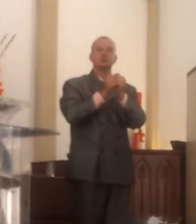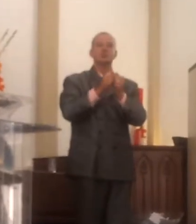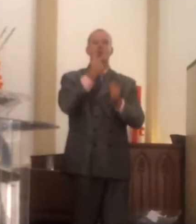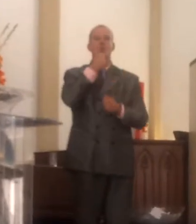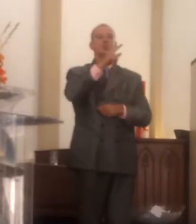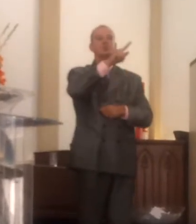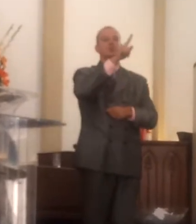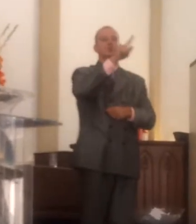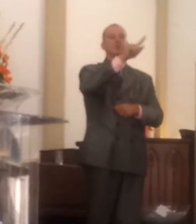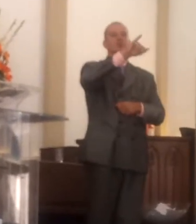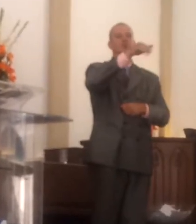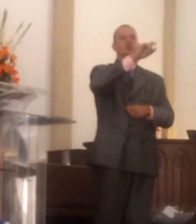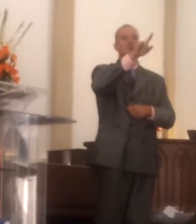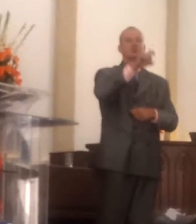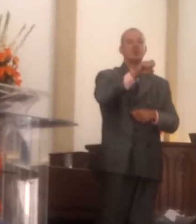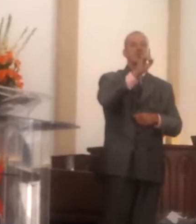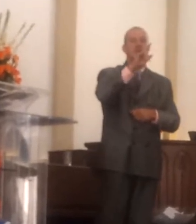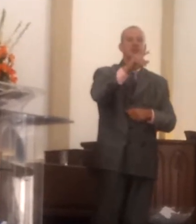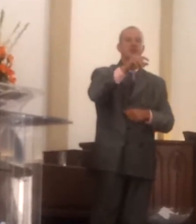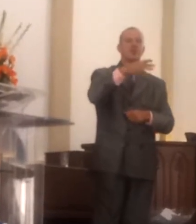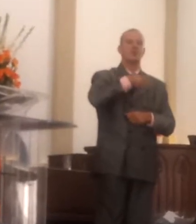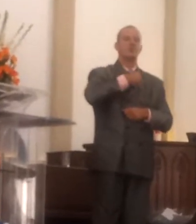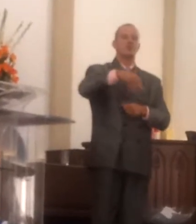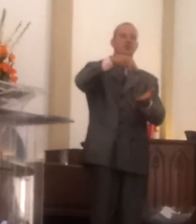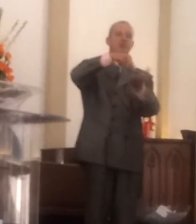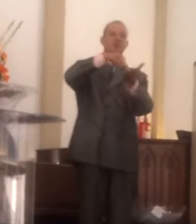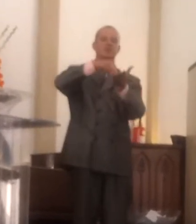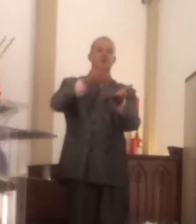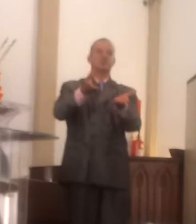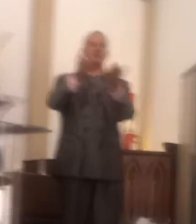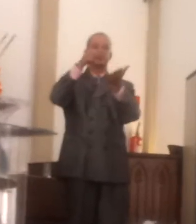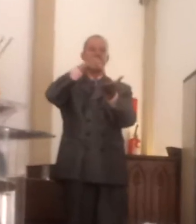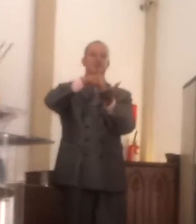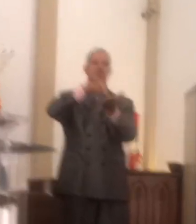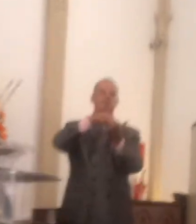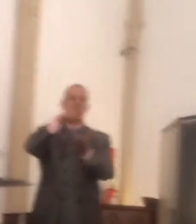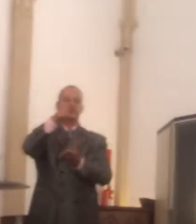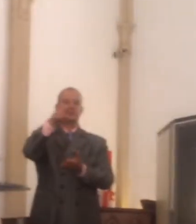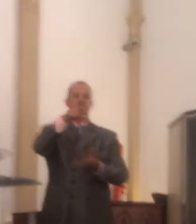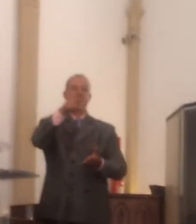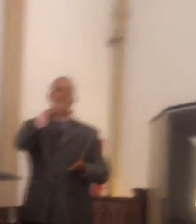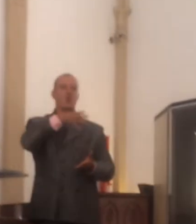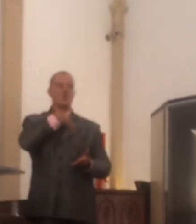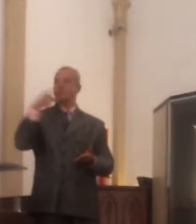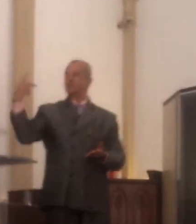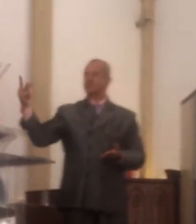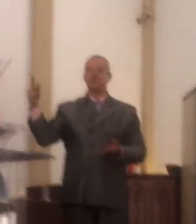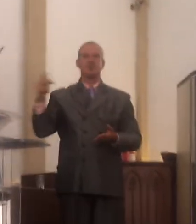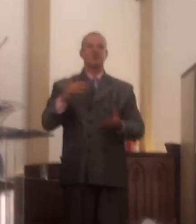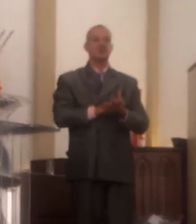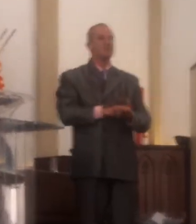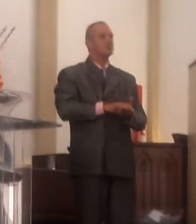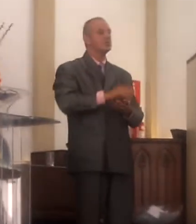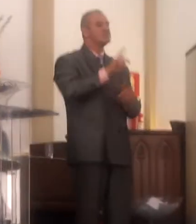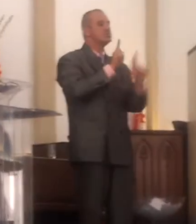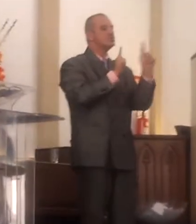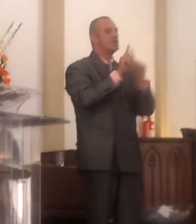Que é também gigante nacional, Leonardo, meu filho, por favor, fique de pé. Nosso gigante